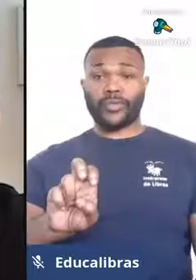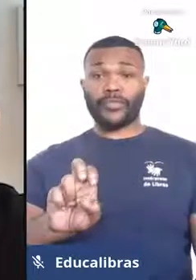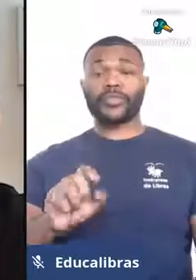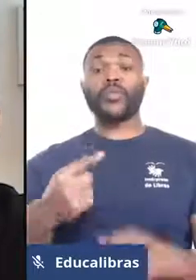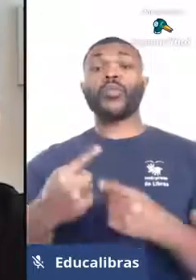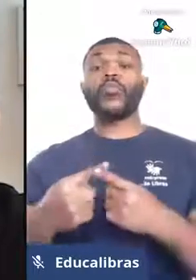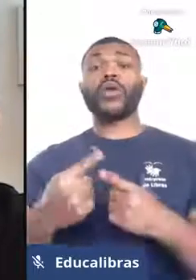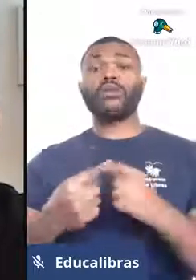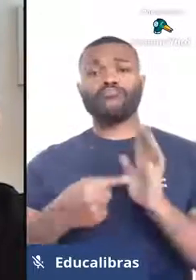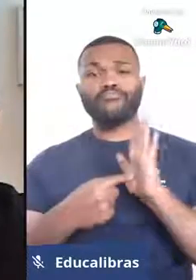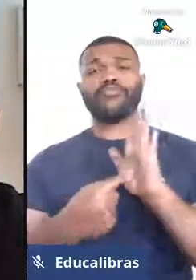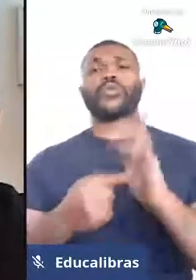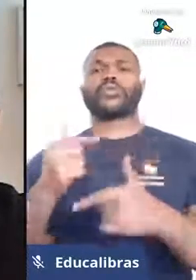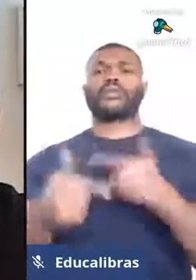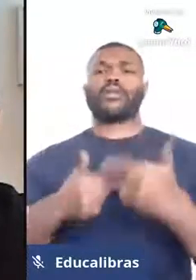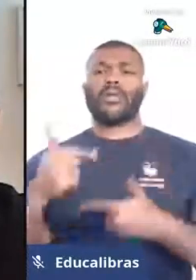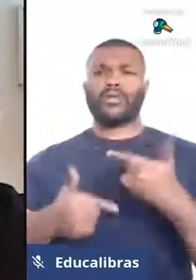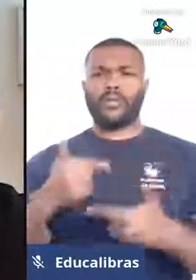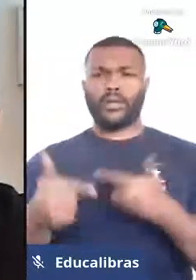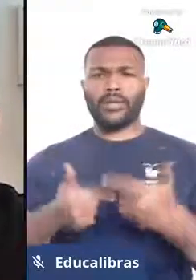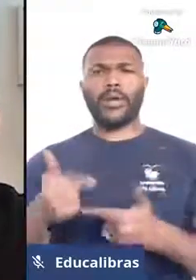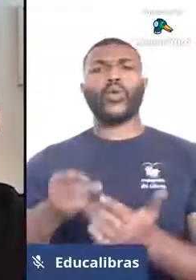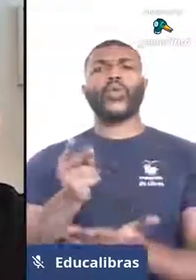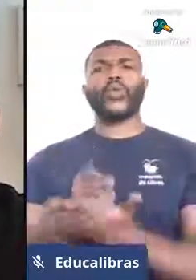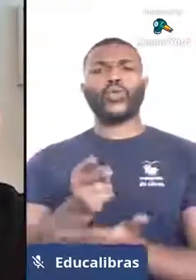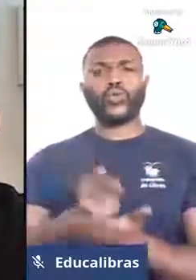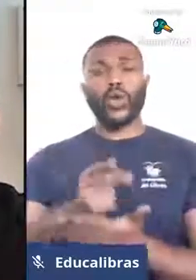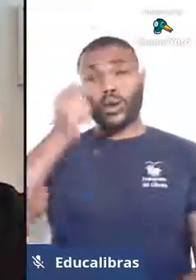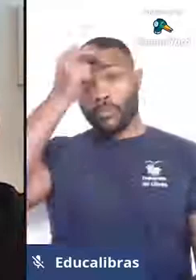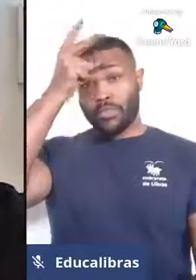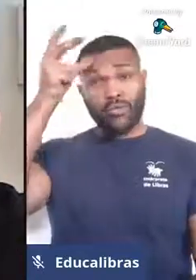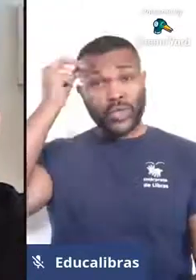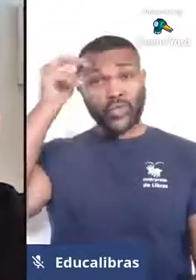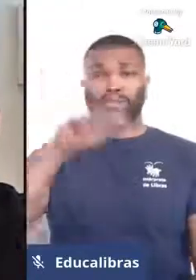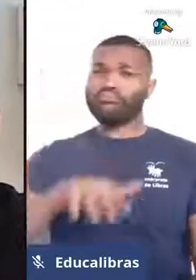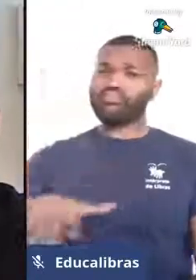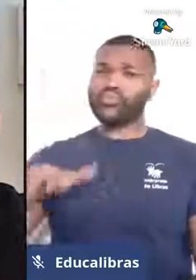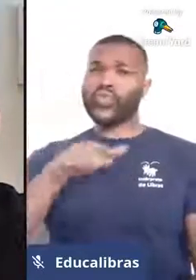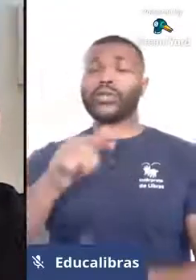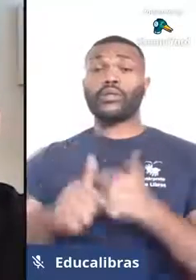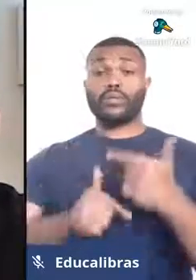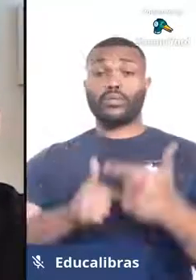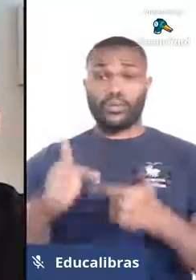nativa. Isso é verdade, a prefeitura inteira está nativa. 2,